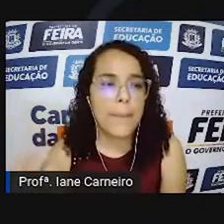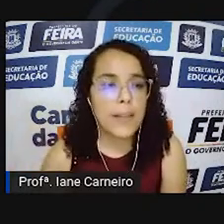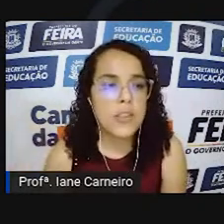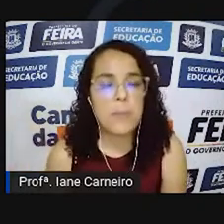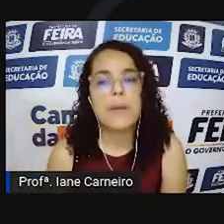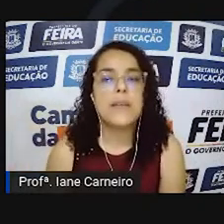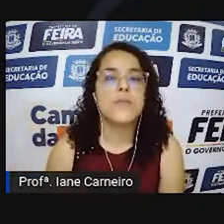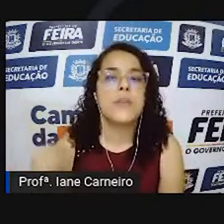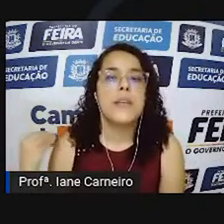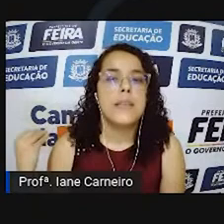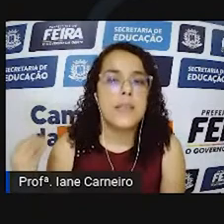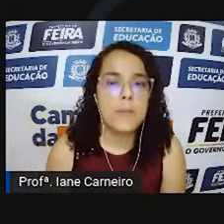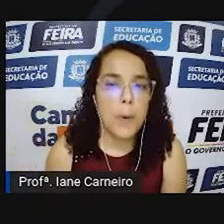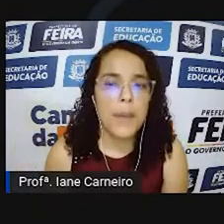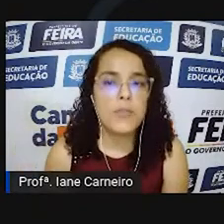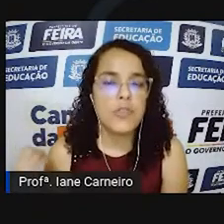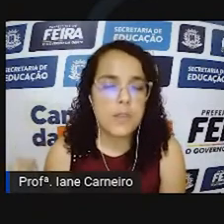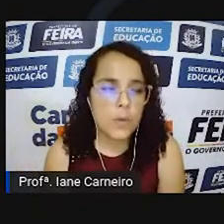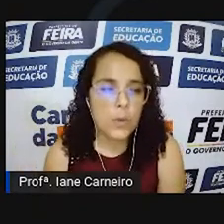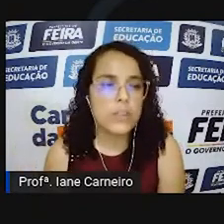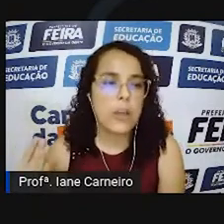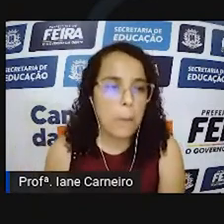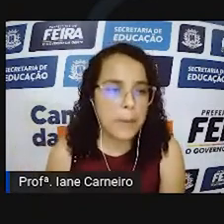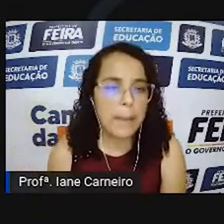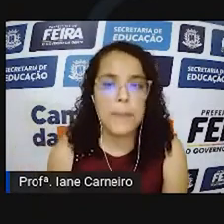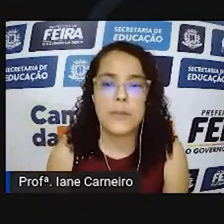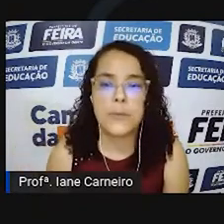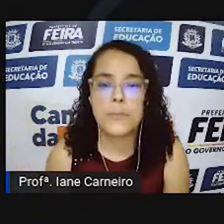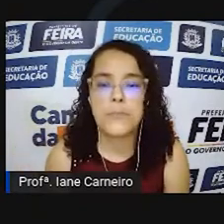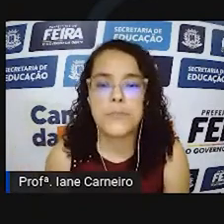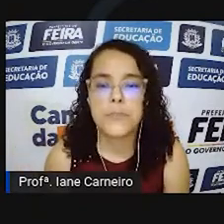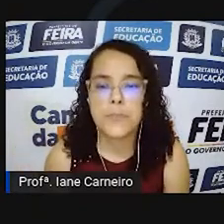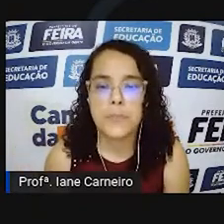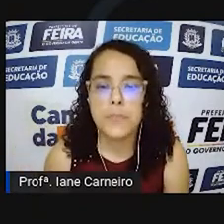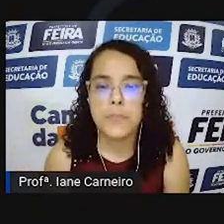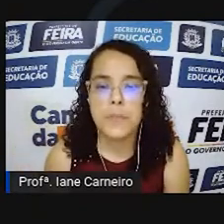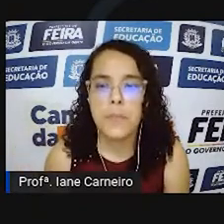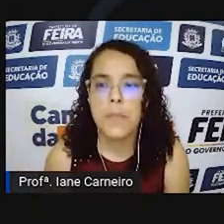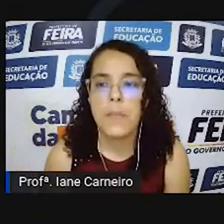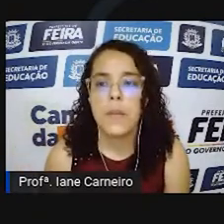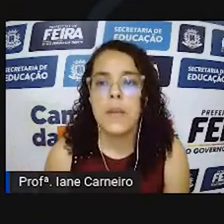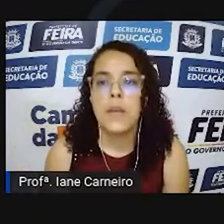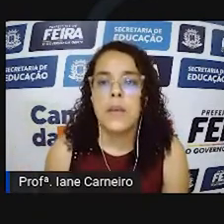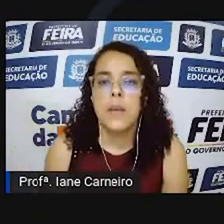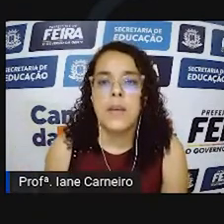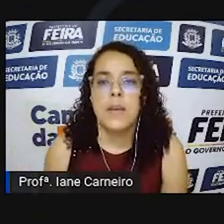possam estar participando desse momento de escuta, de acompanhamento.